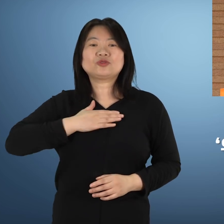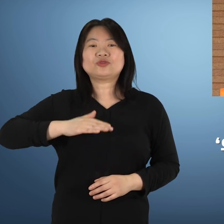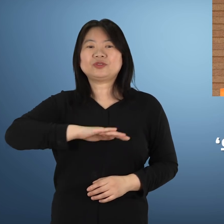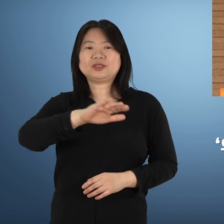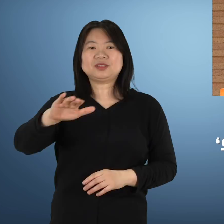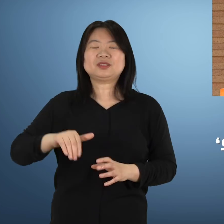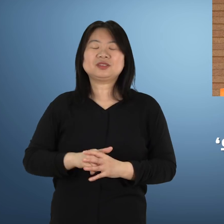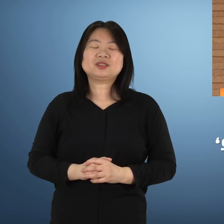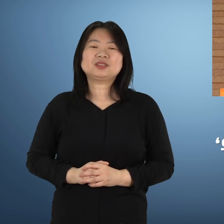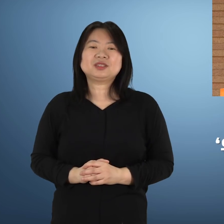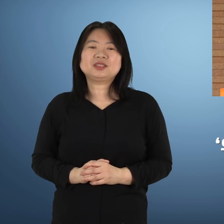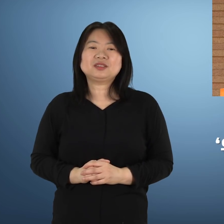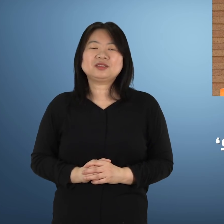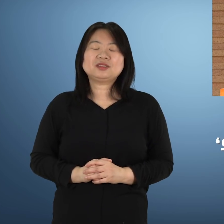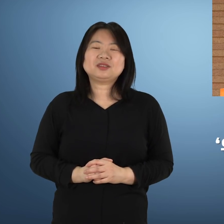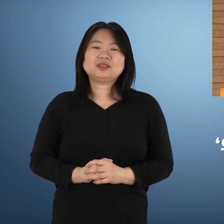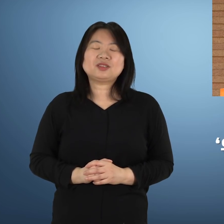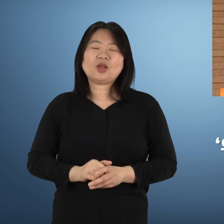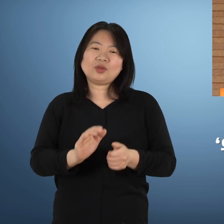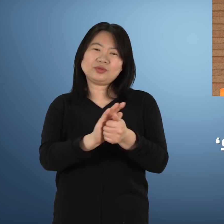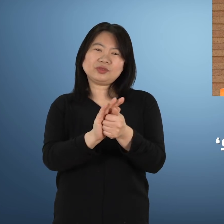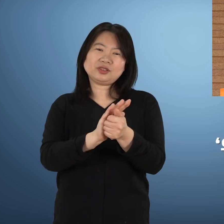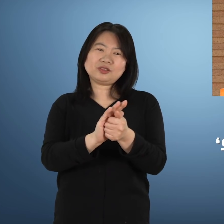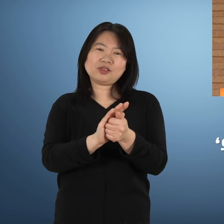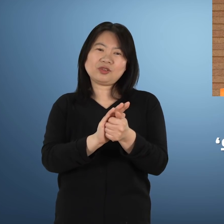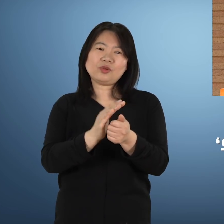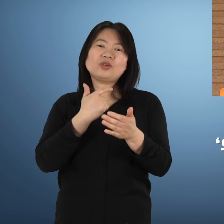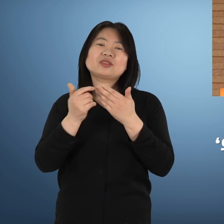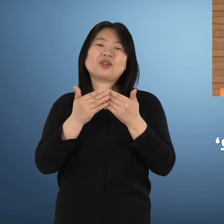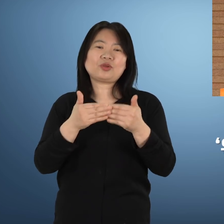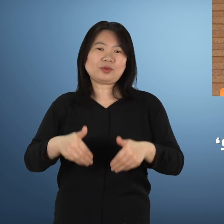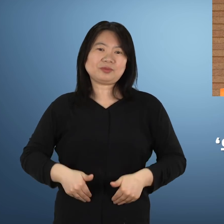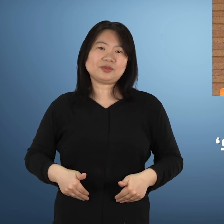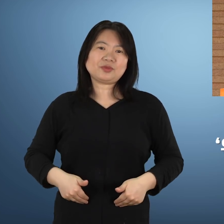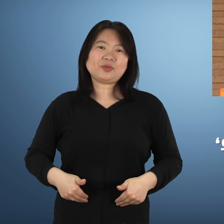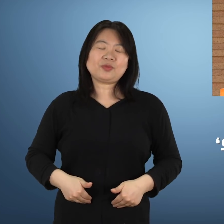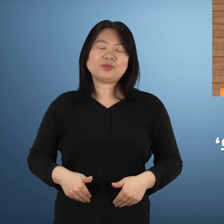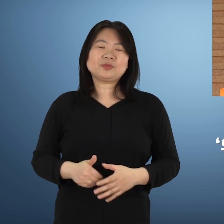우리는 그 위로를 경험해야 돼요.